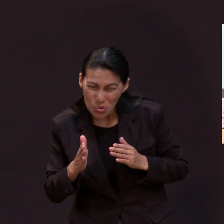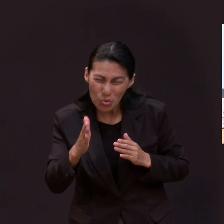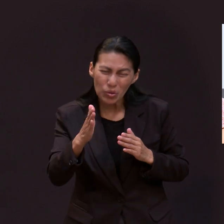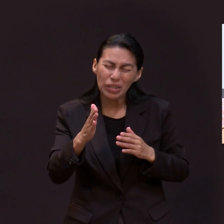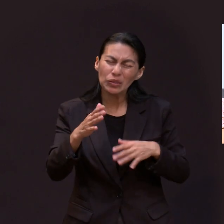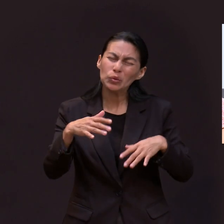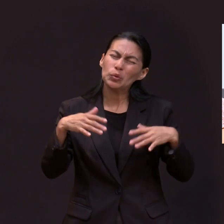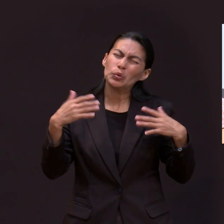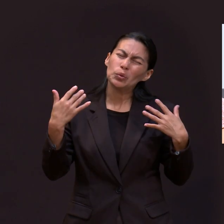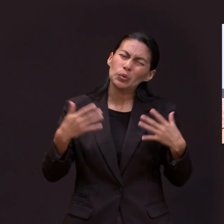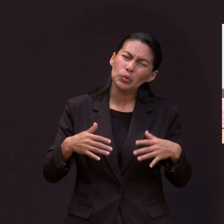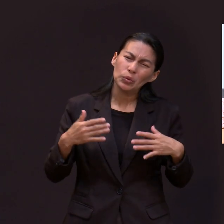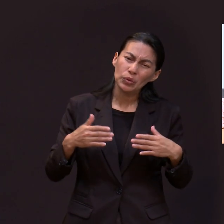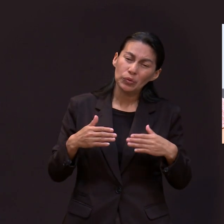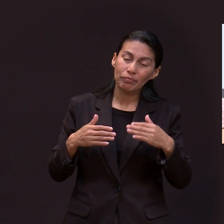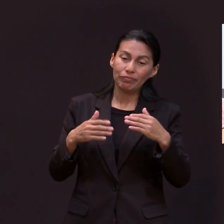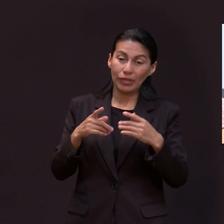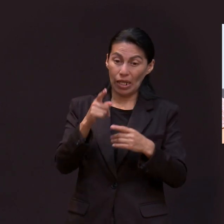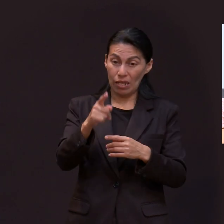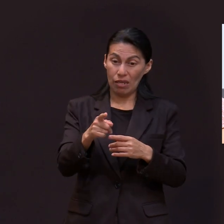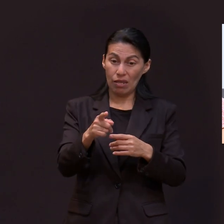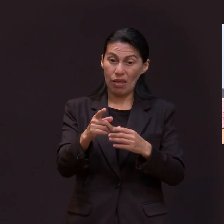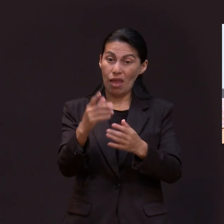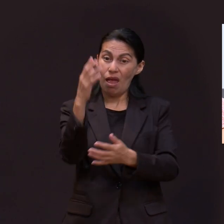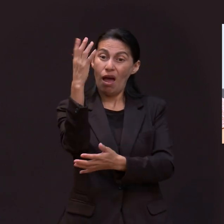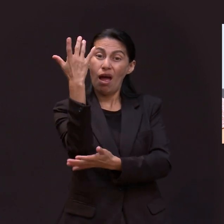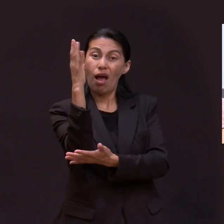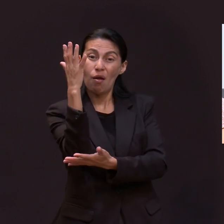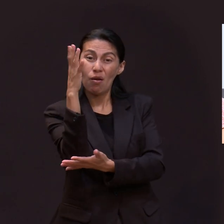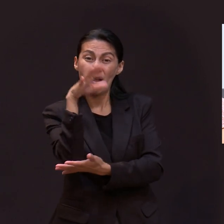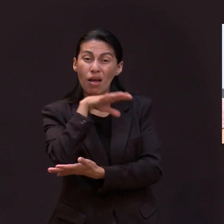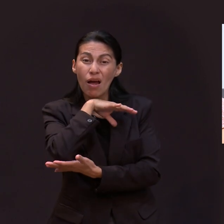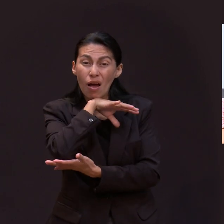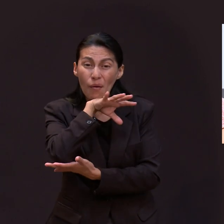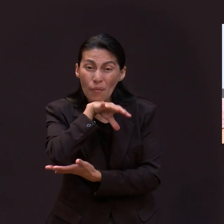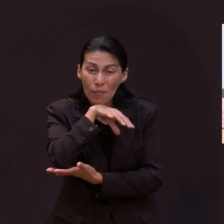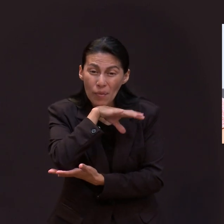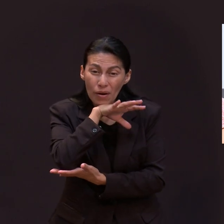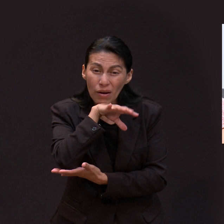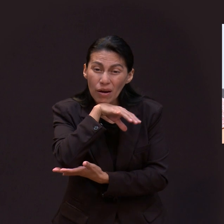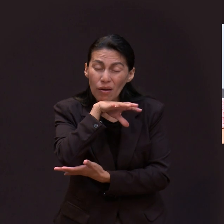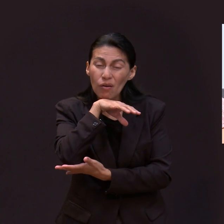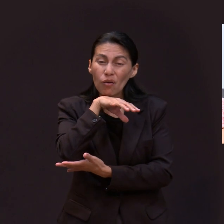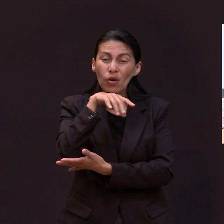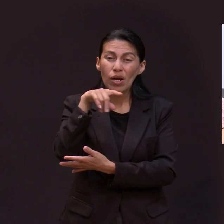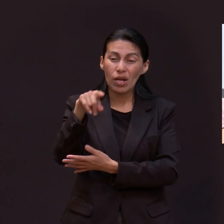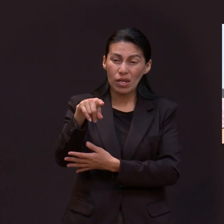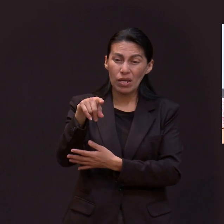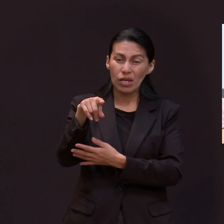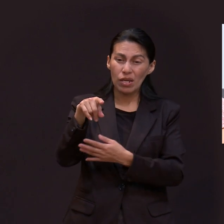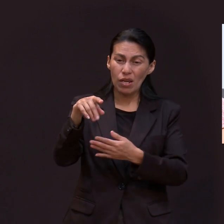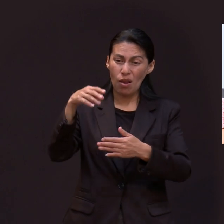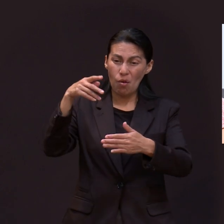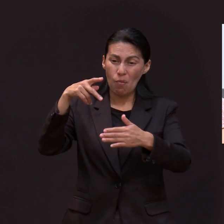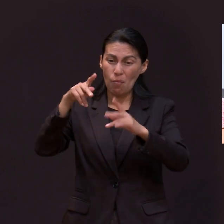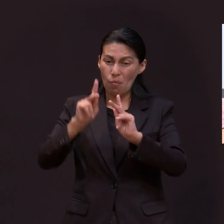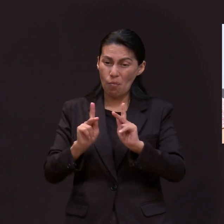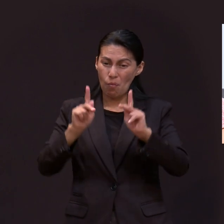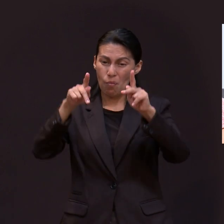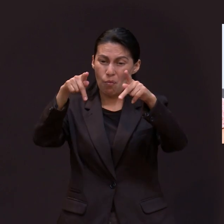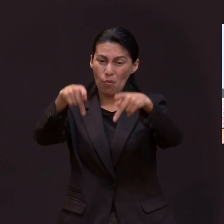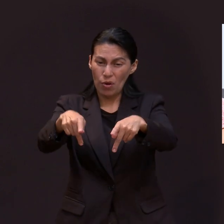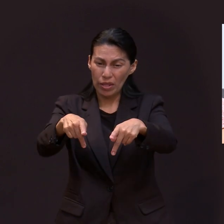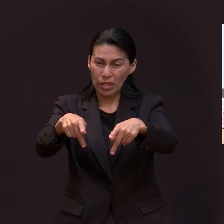curva se fue derecho y me dicen mi hermano rafael que había un árbol grande de mango y había este el tubo del